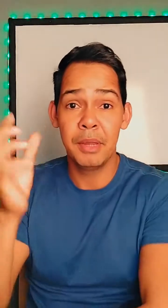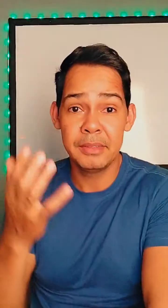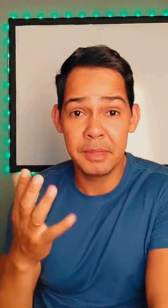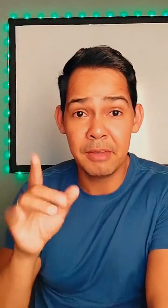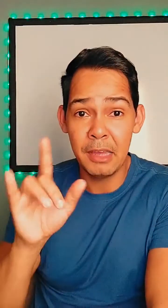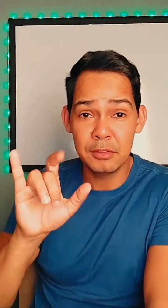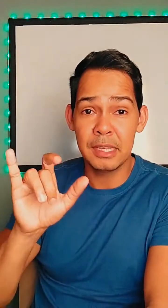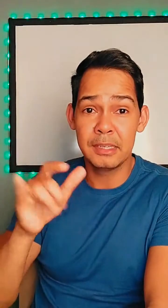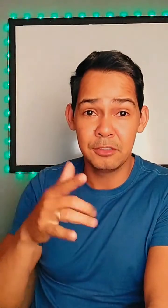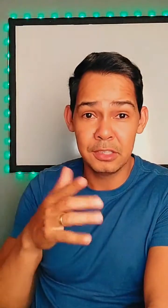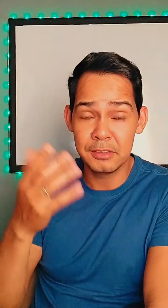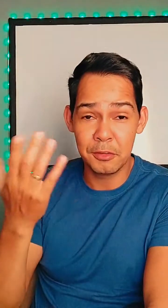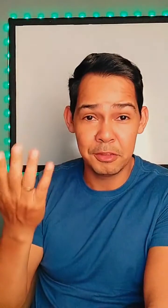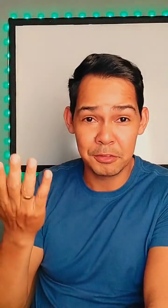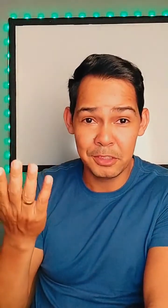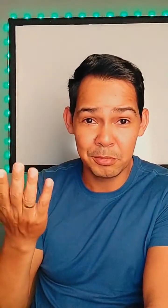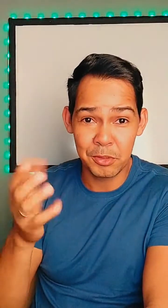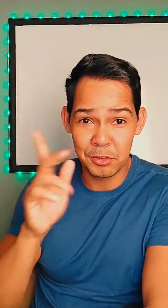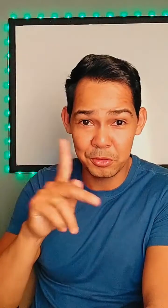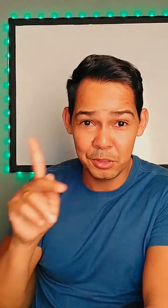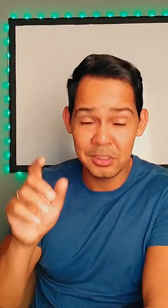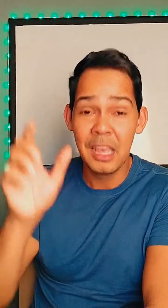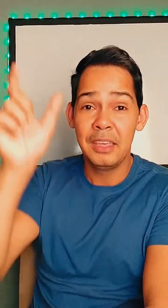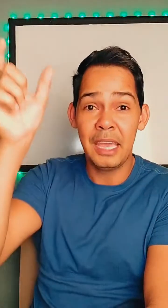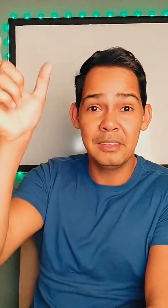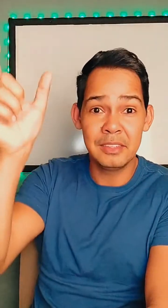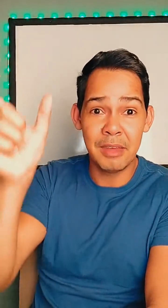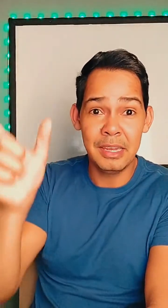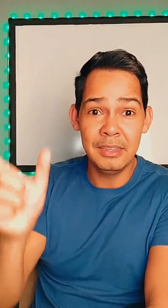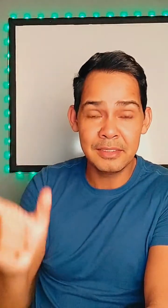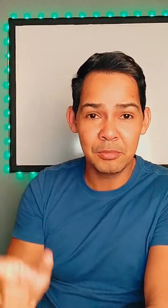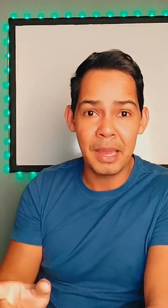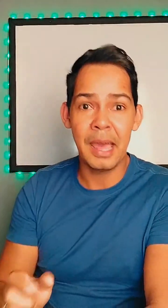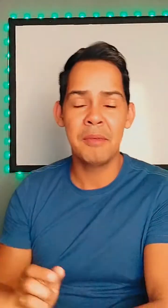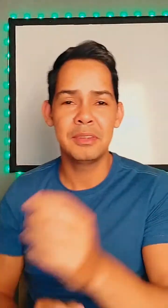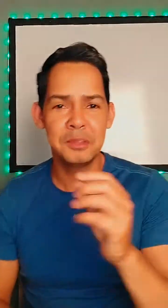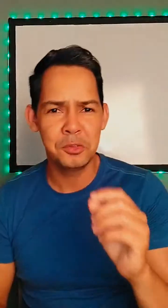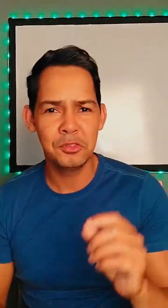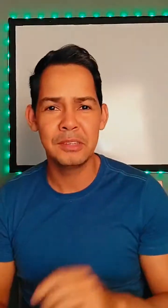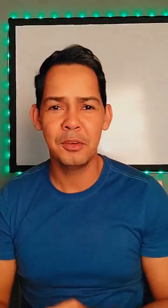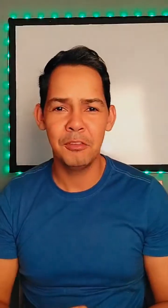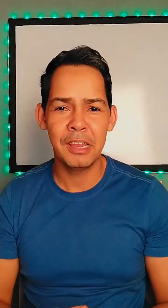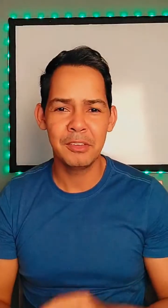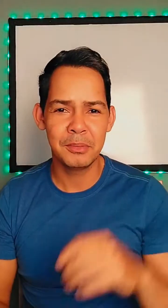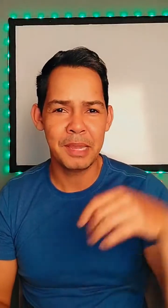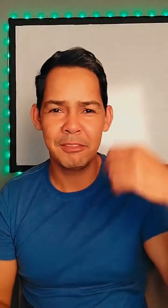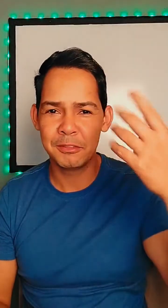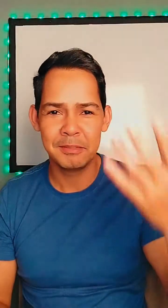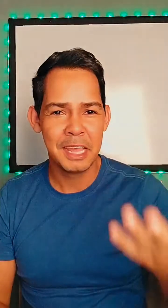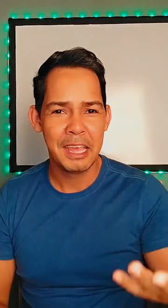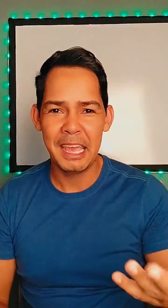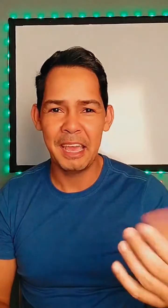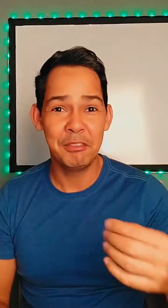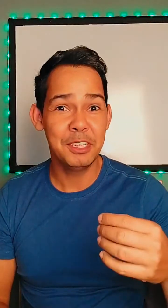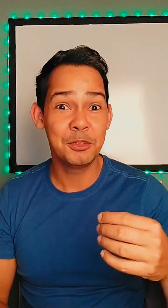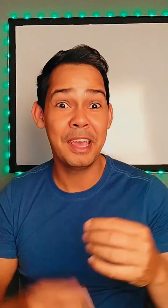tem vários Instagrams de inglês que eu vejo aí de professores, e aí ensina uma lista de palavras. Às vezes a gente fala assim, eu falava essa palavra a vida toda errada e